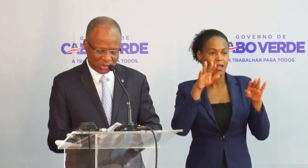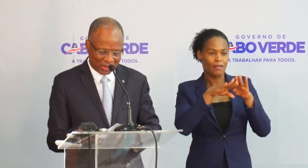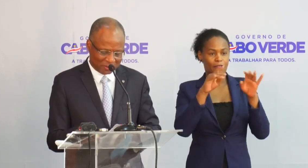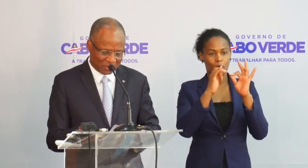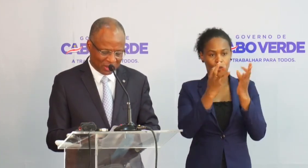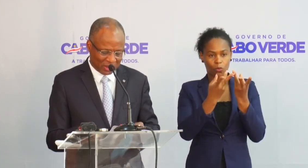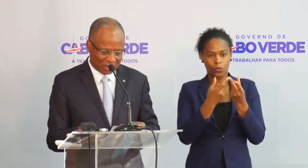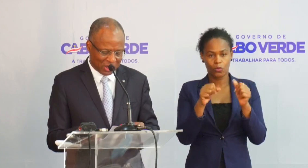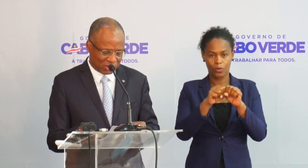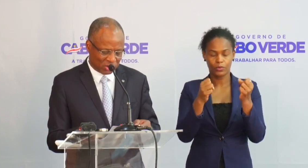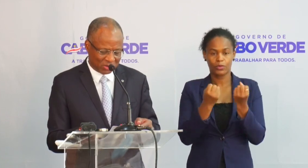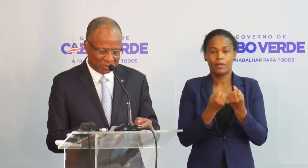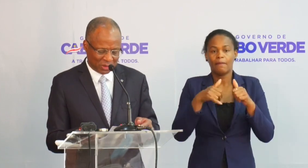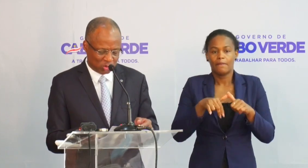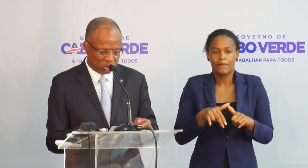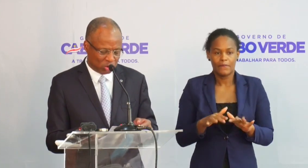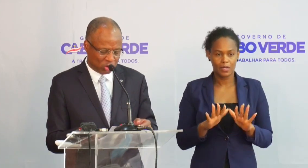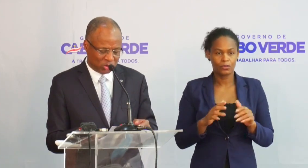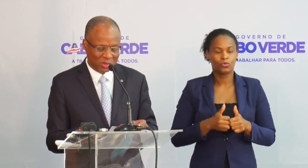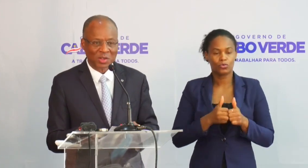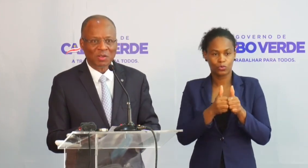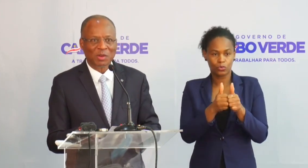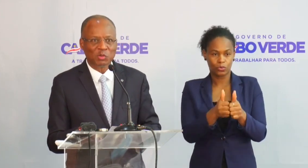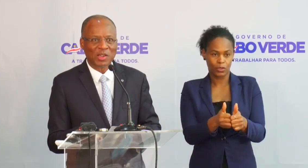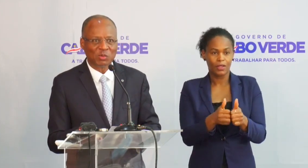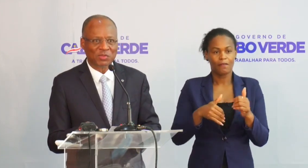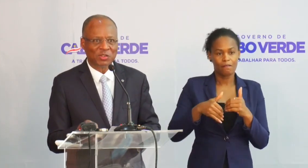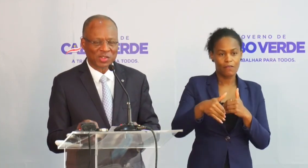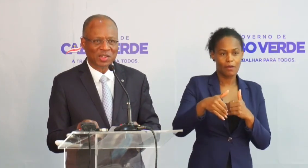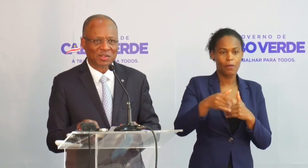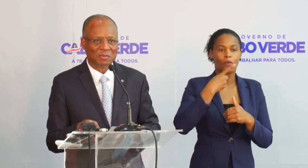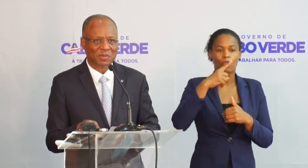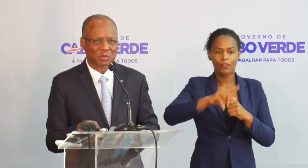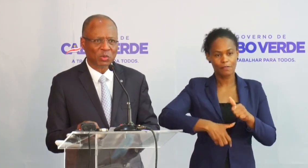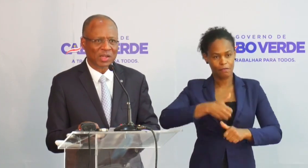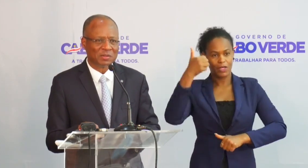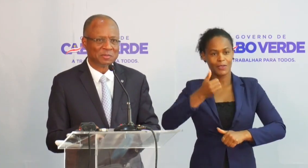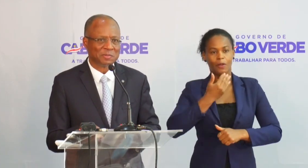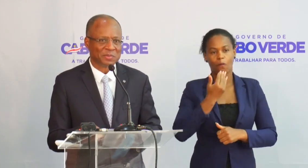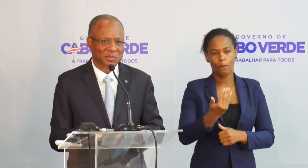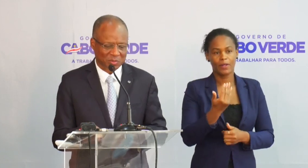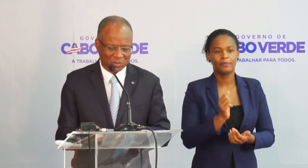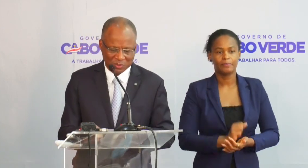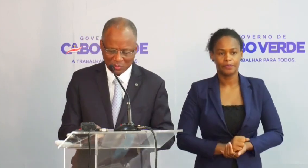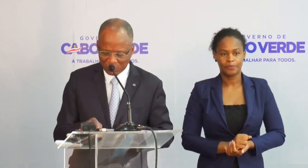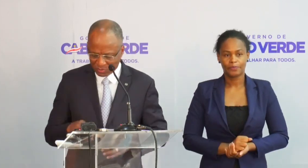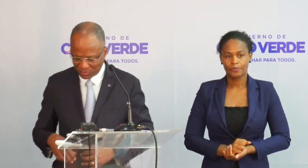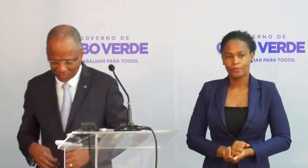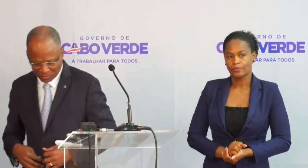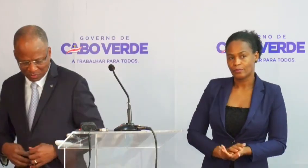económico e social. Mas, juntos, vamos mais uma vez vencer. Muito obrigado.